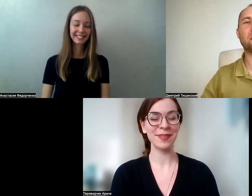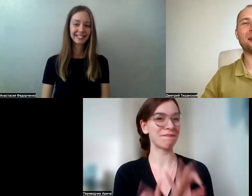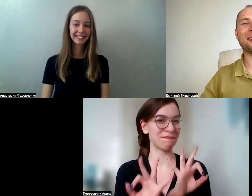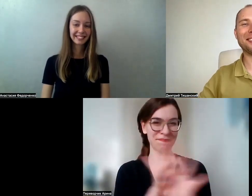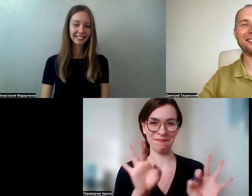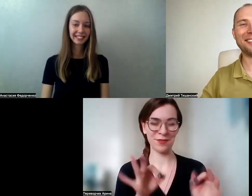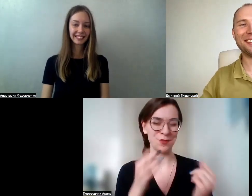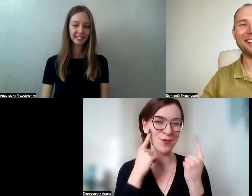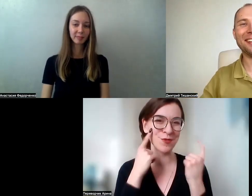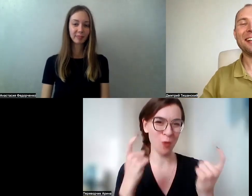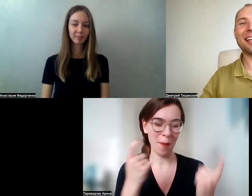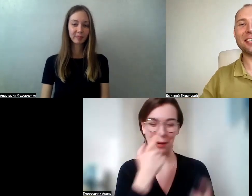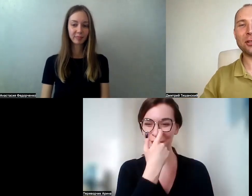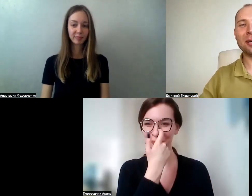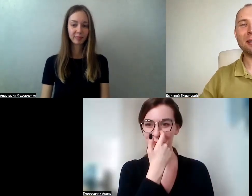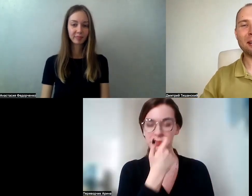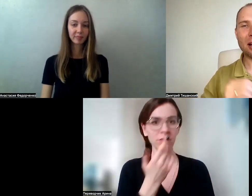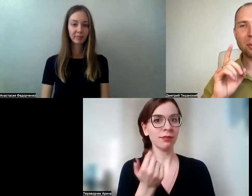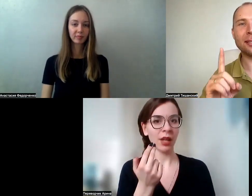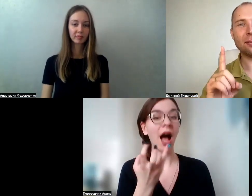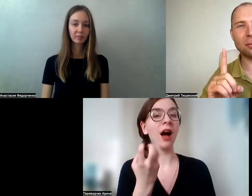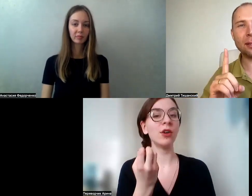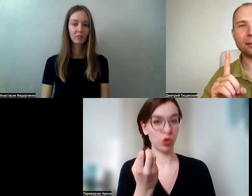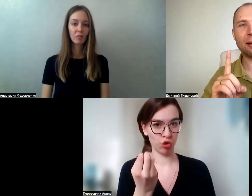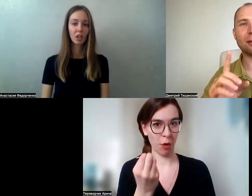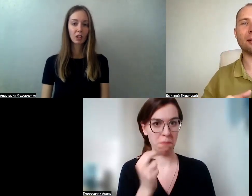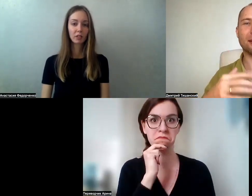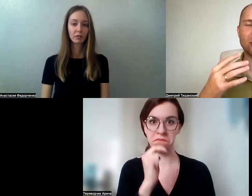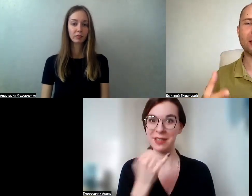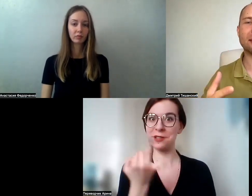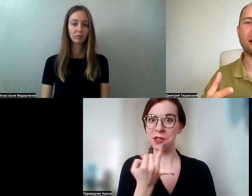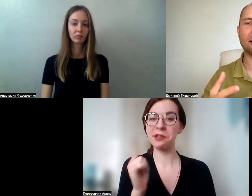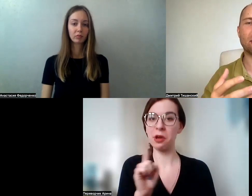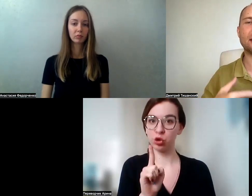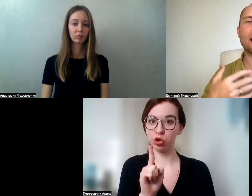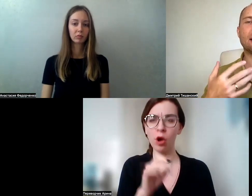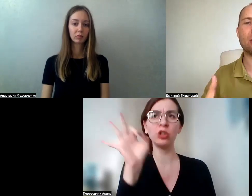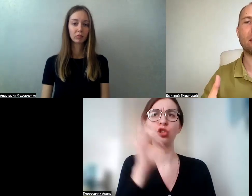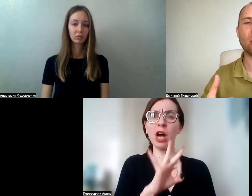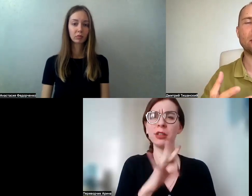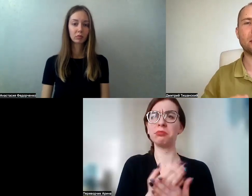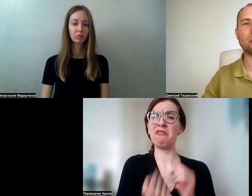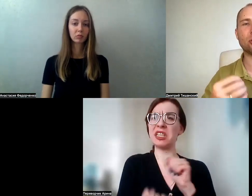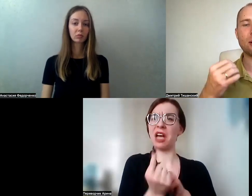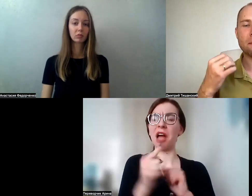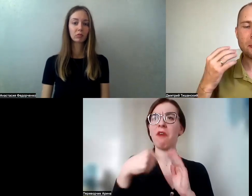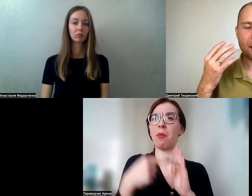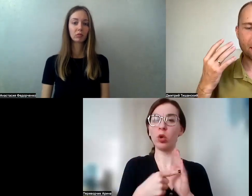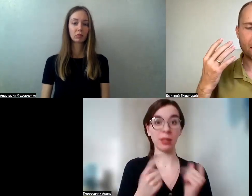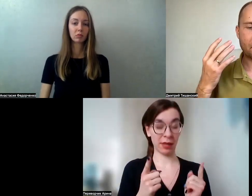просто супер. Да, еще обратите внимание, да, вот часто возникает такой вопрос, потому